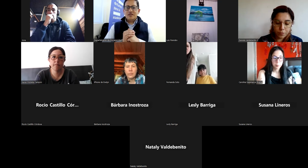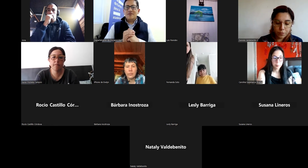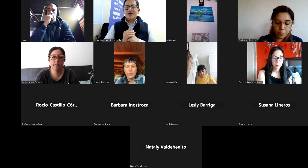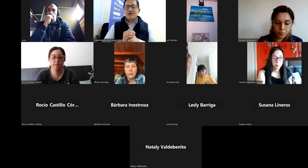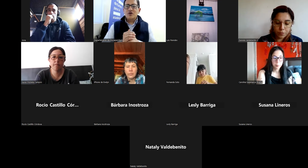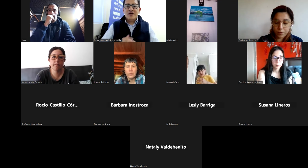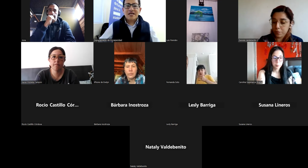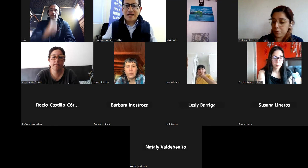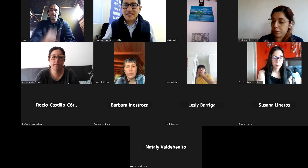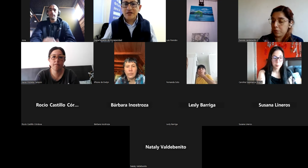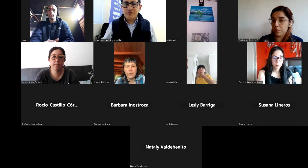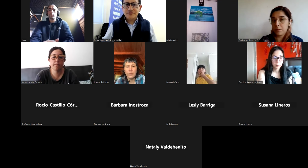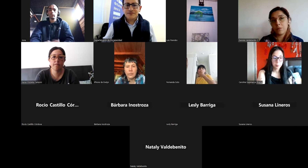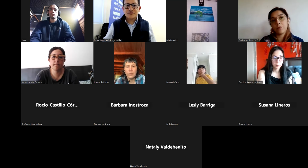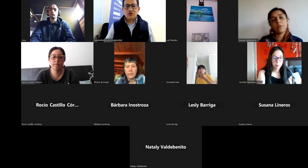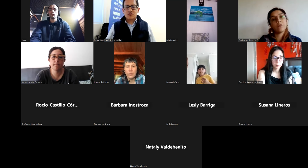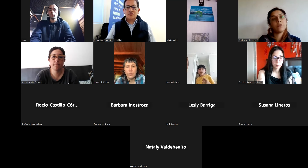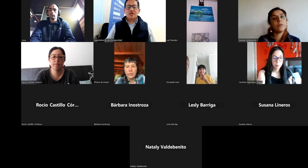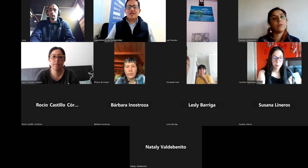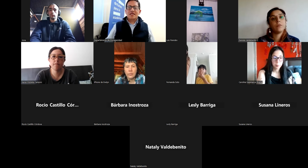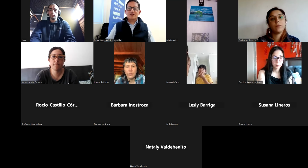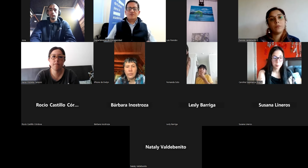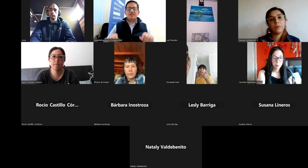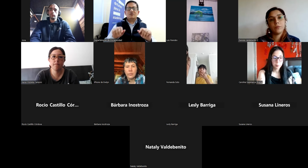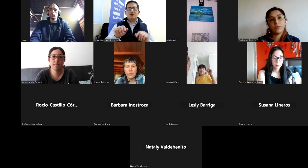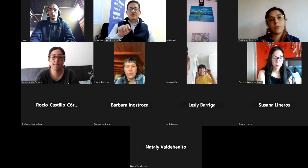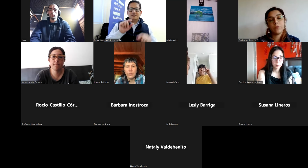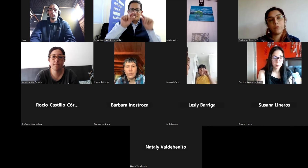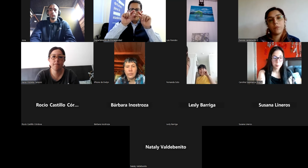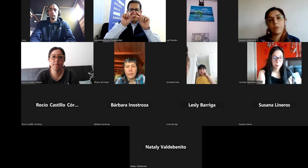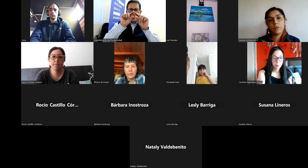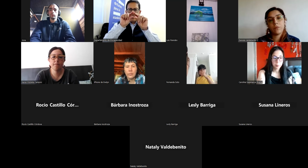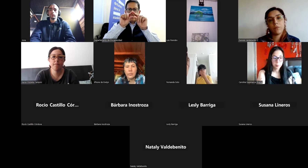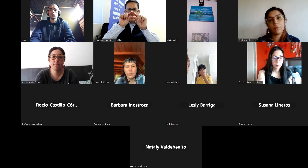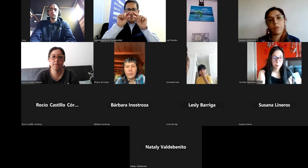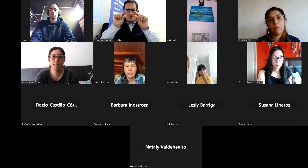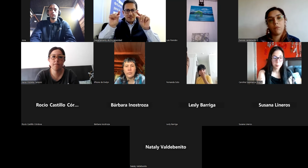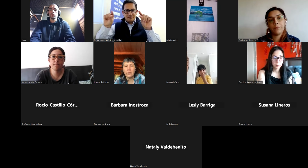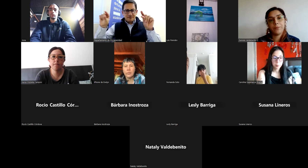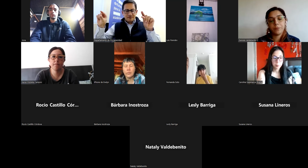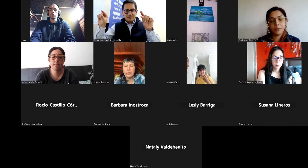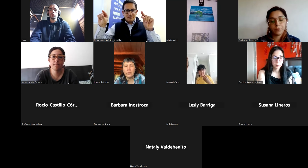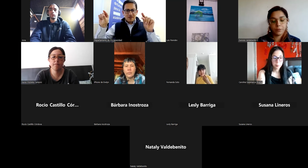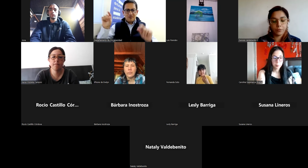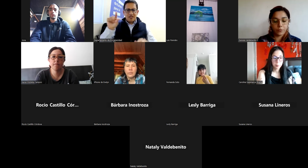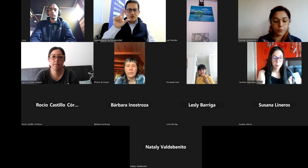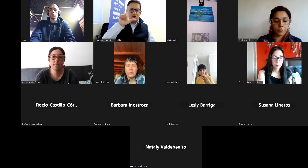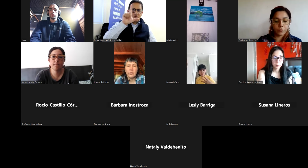Entonces, imaginémonos en el calendario, nosotros en el calendario siempre tenemos ahí, ¿cierto?, una línea que es una semana, que parte con